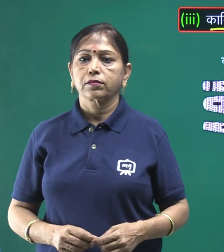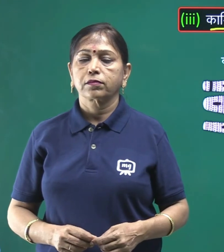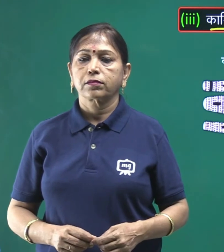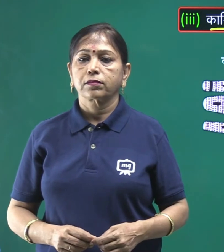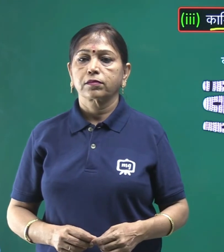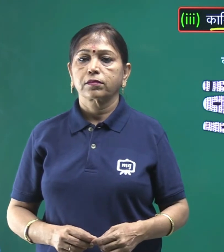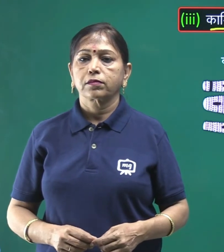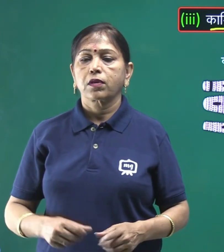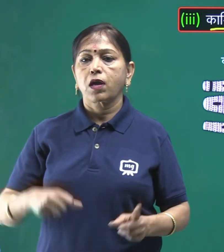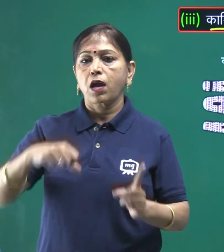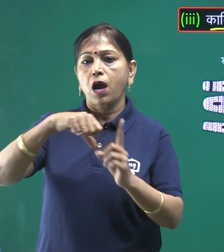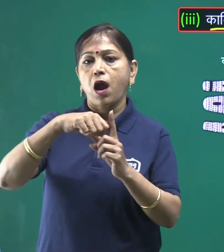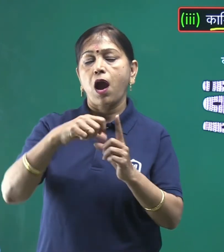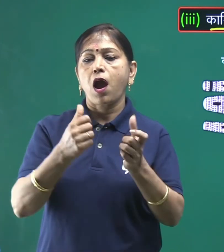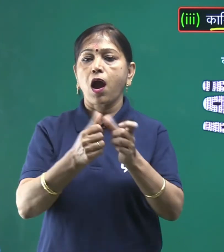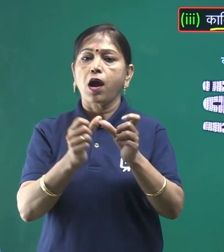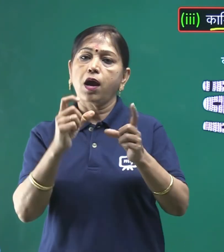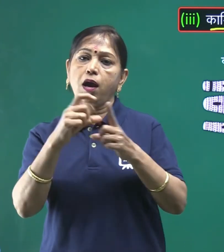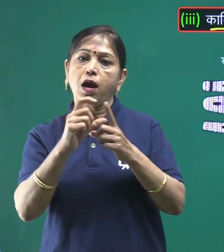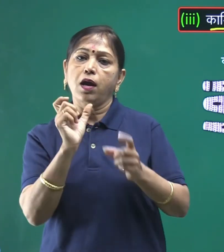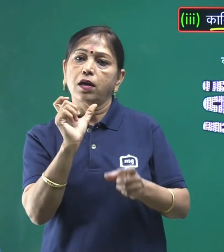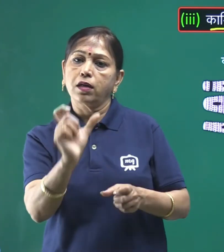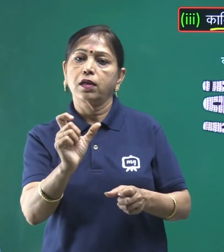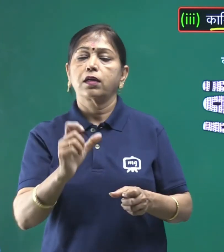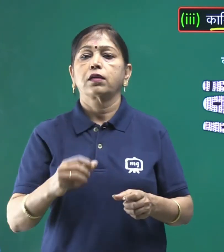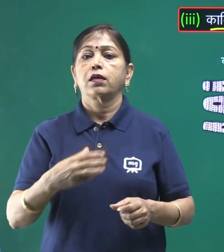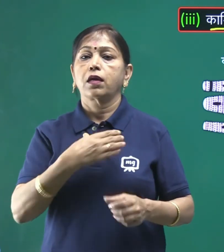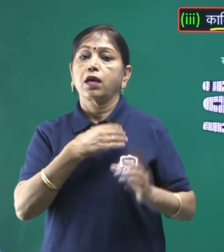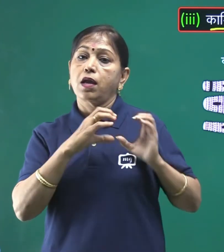कार्डिक हृदयक पेशी,